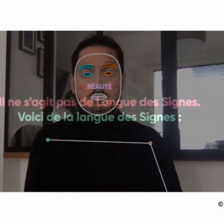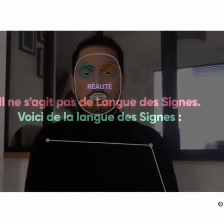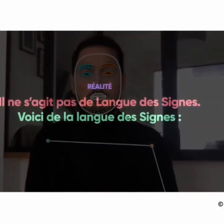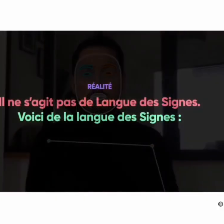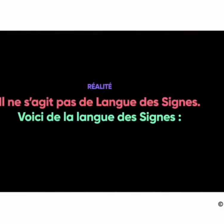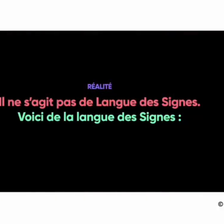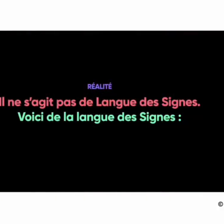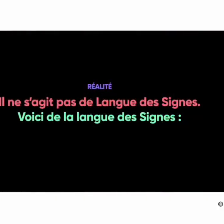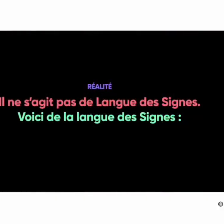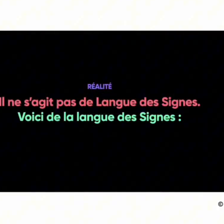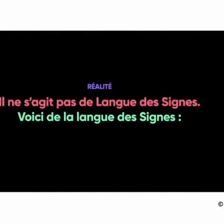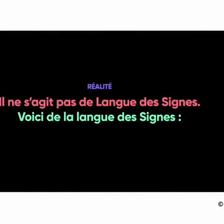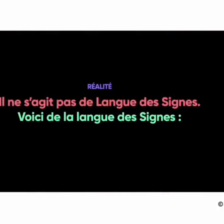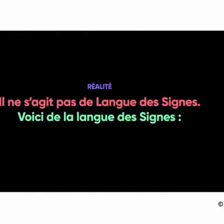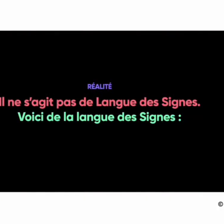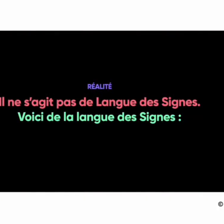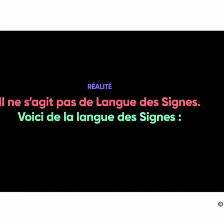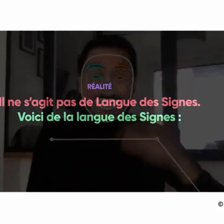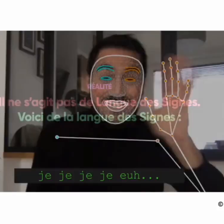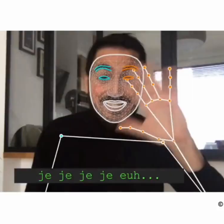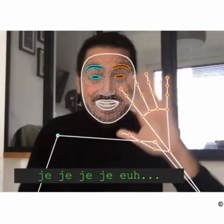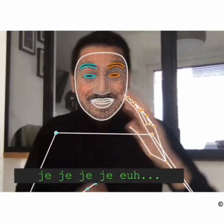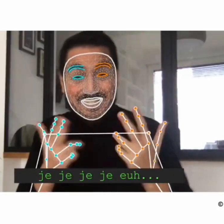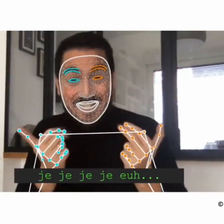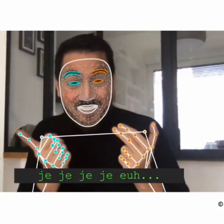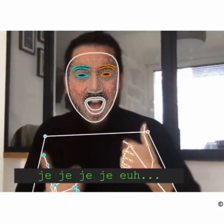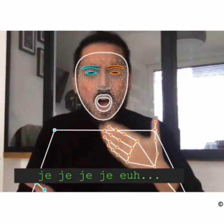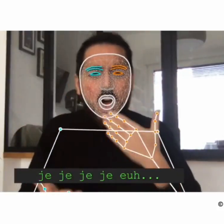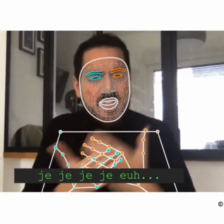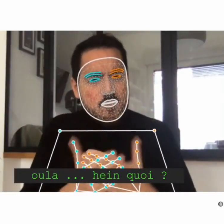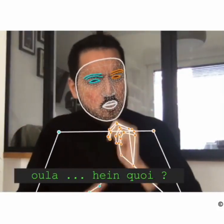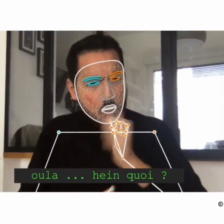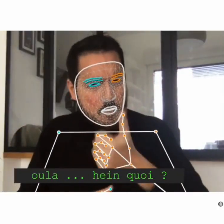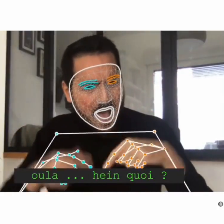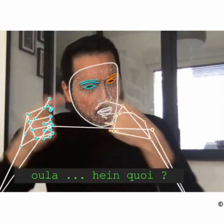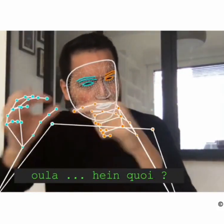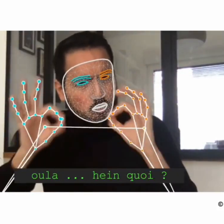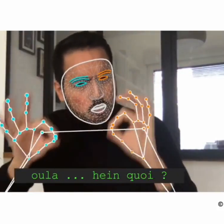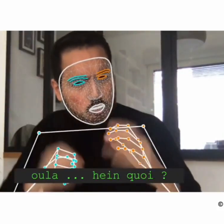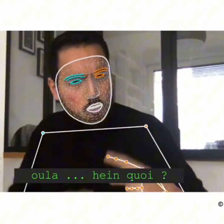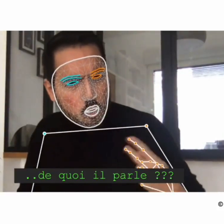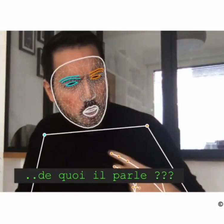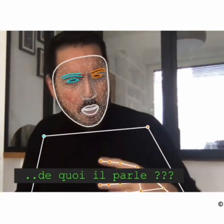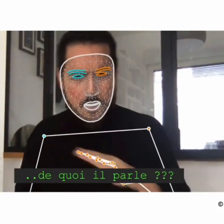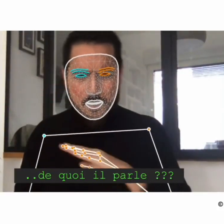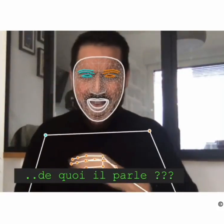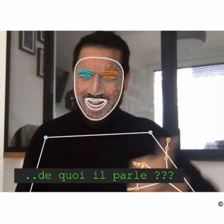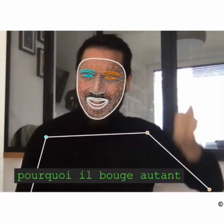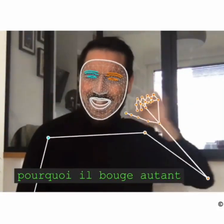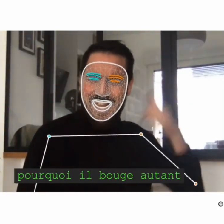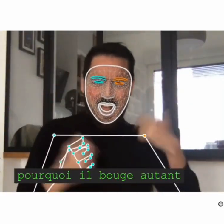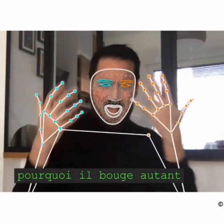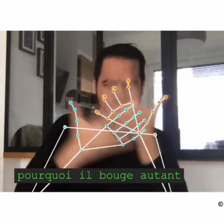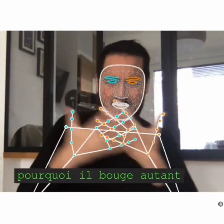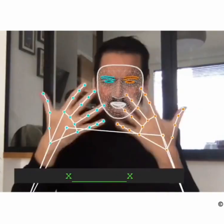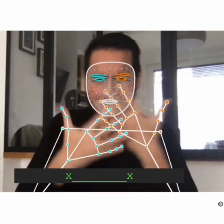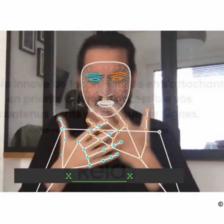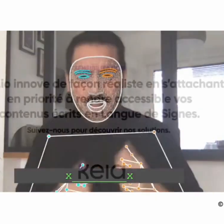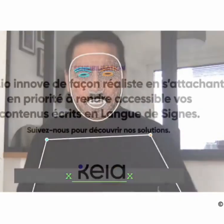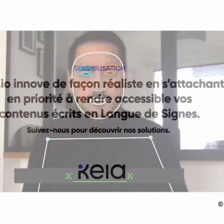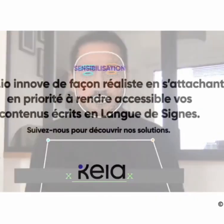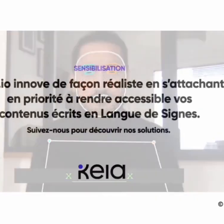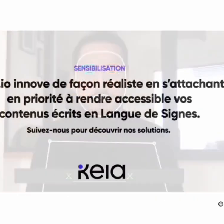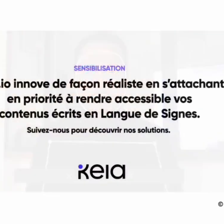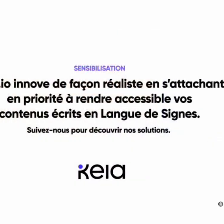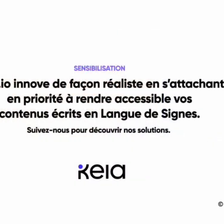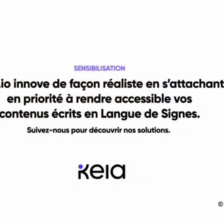va au plus vite que ça. Et la vraie langue des signes, c'est vraiment, on signe très très vite à une toute vitesse. Et donc là, ça va être un